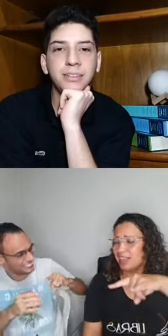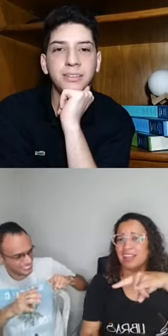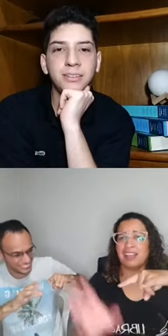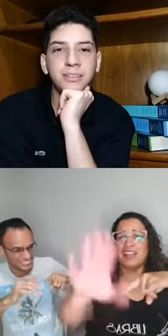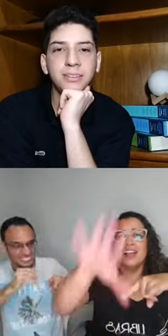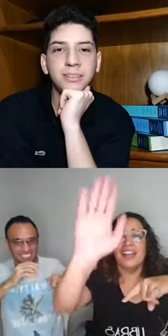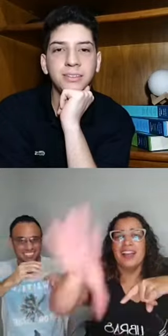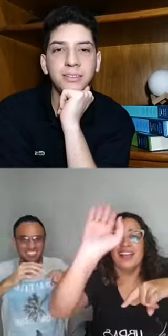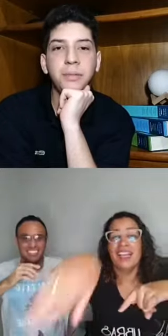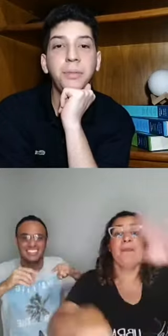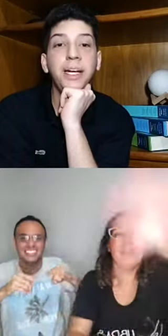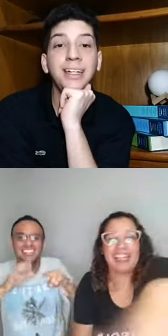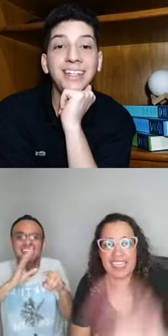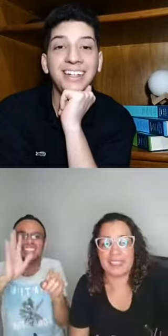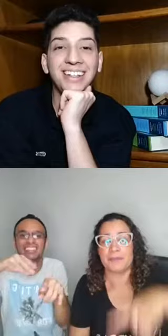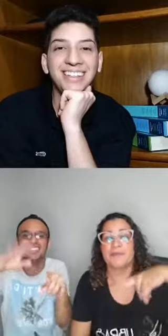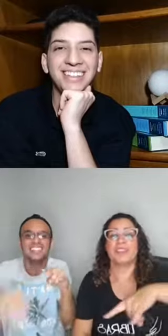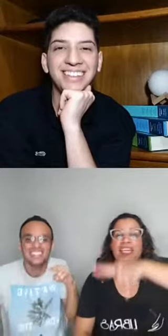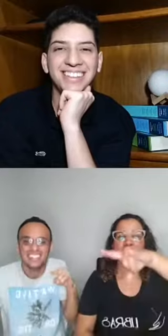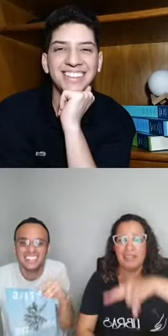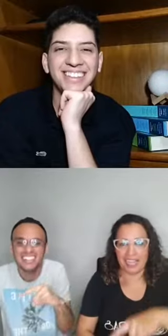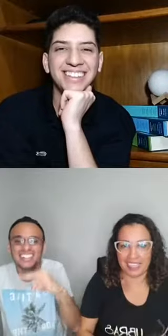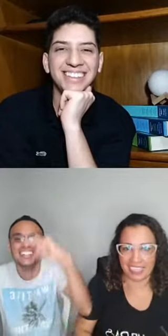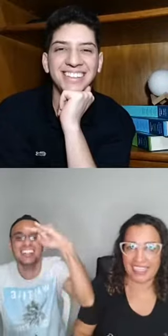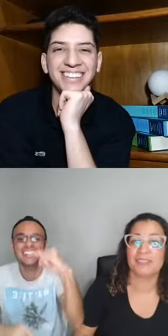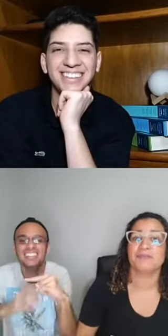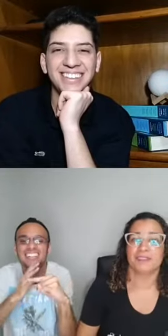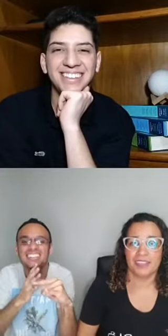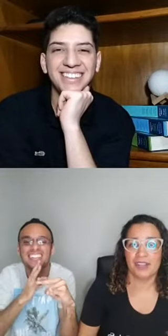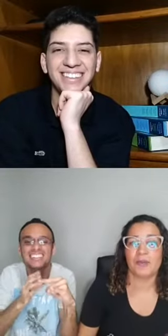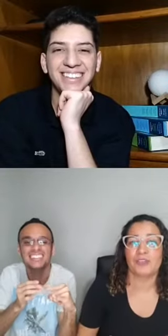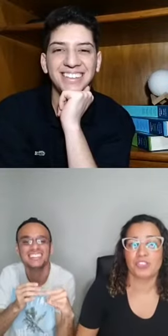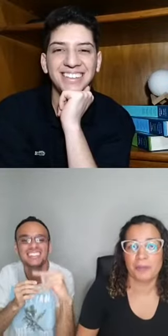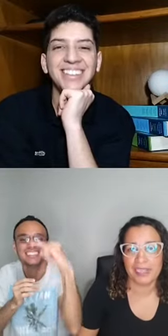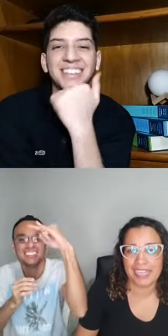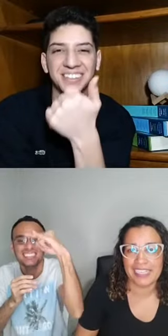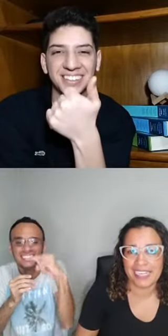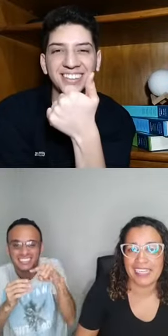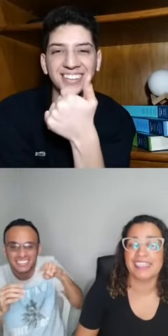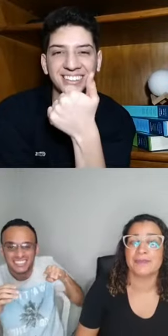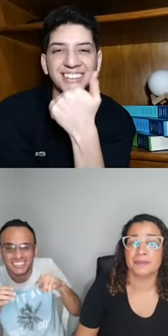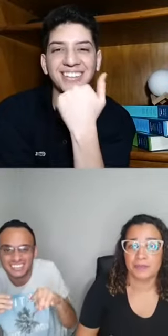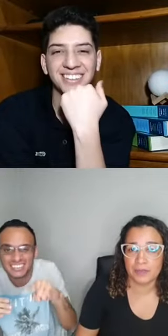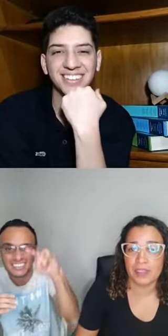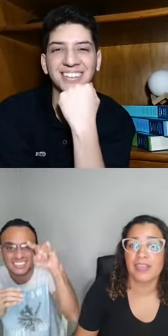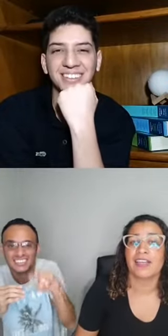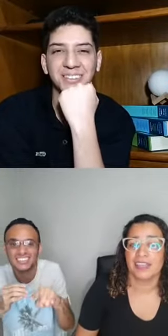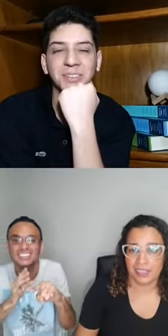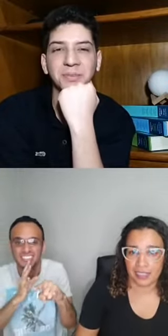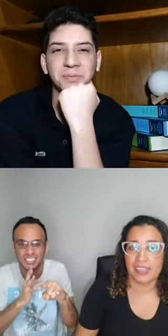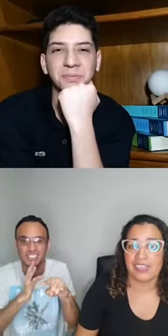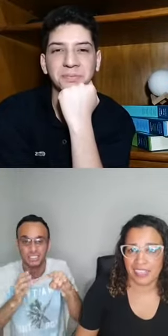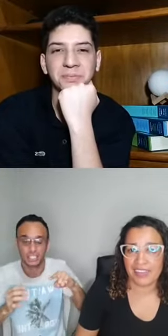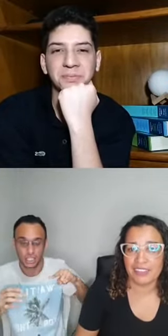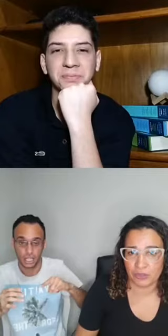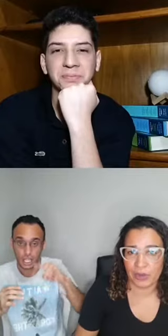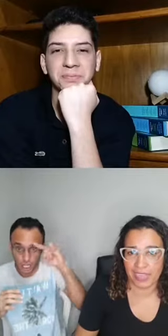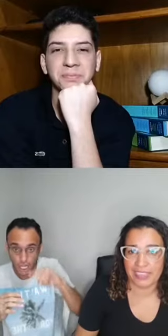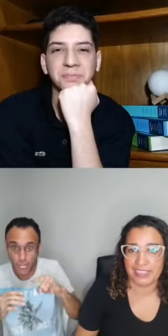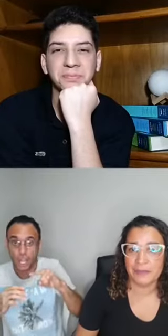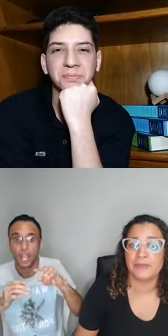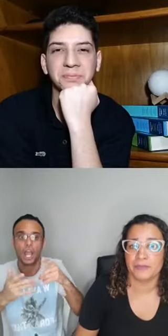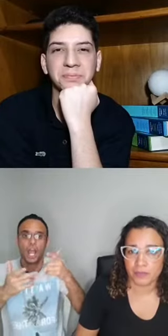Empilhadeira. empilhadeira, Empilhadeira. empilhadeira, umas coisas de empilhadeira, né?